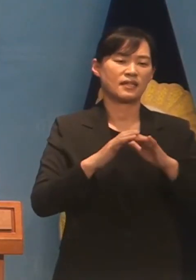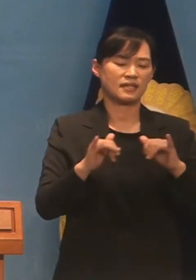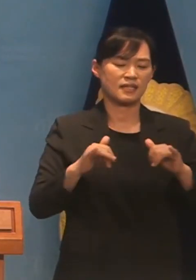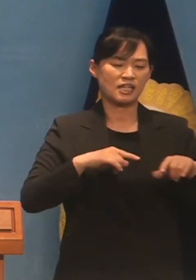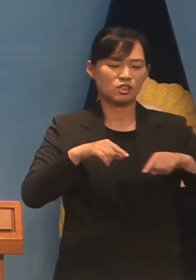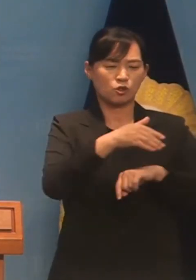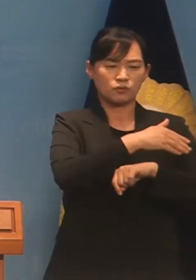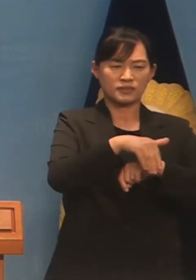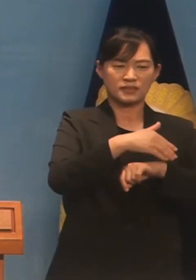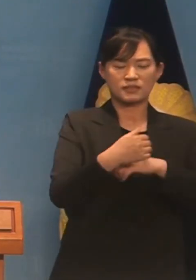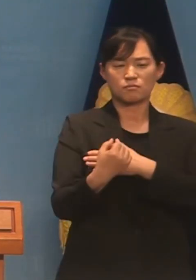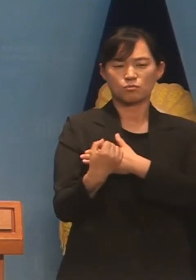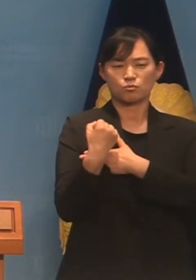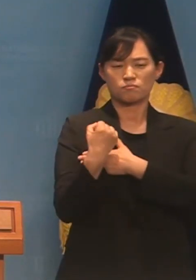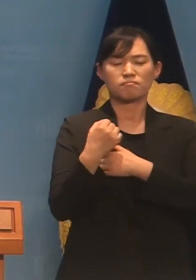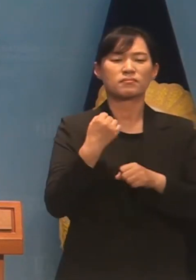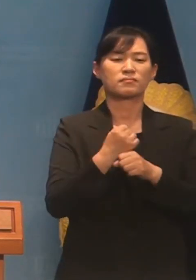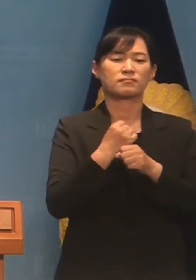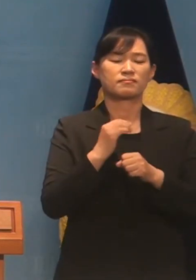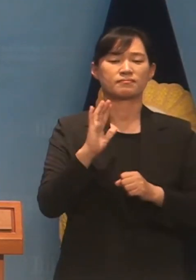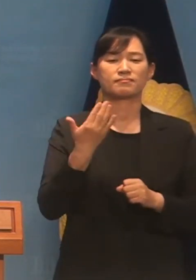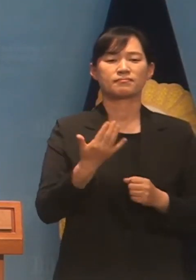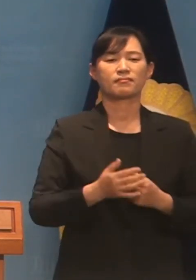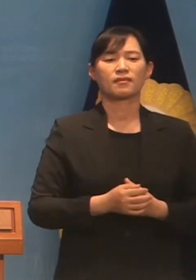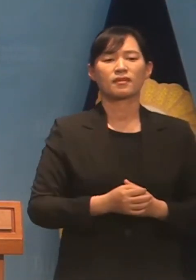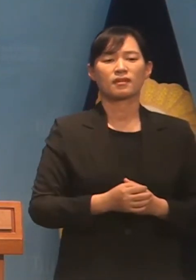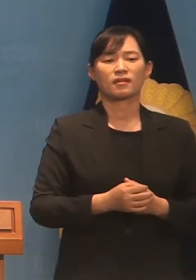정치 세력화도 이루어내야 합니다.